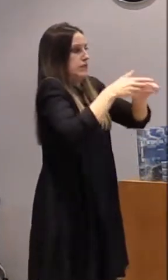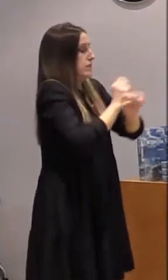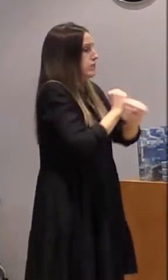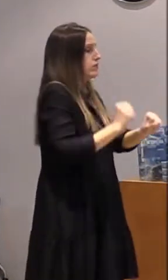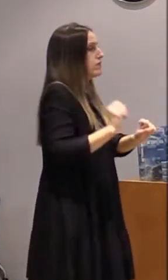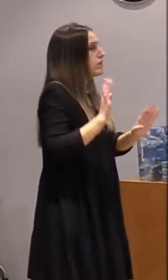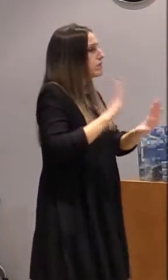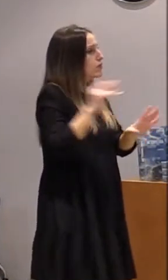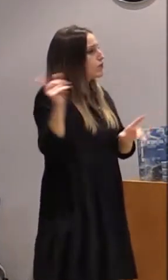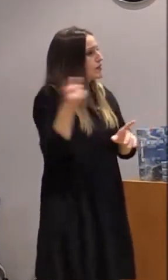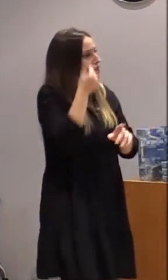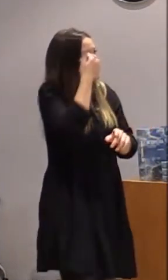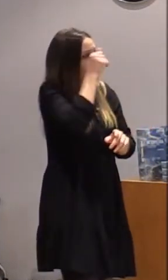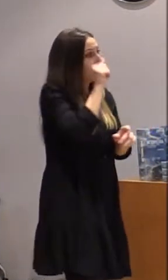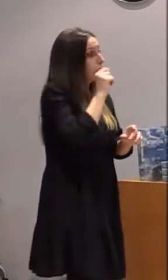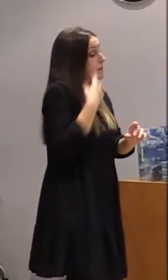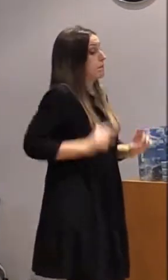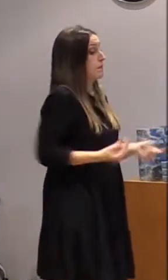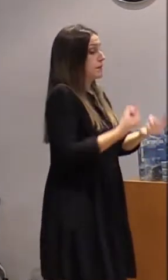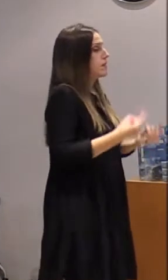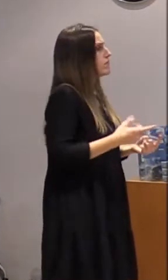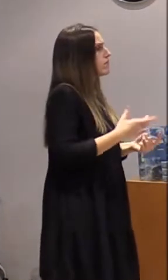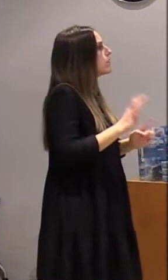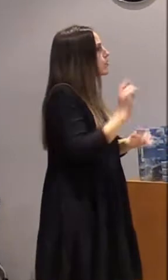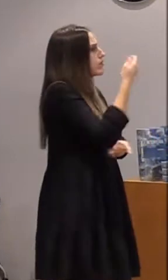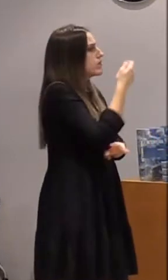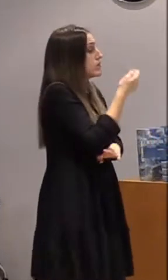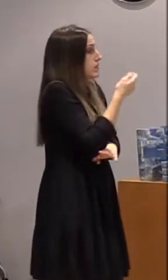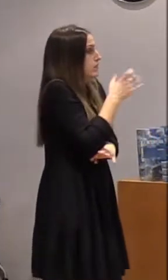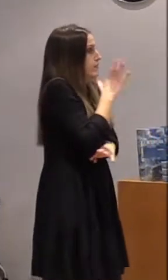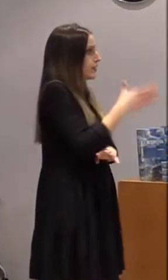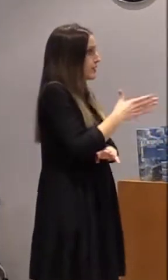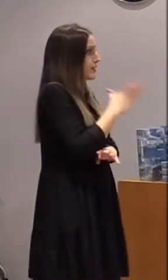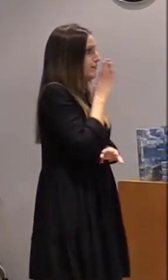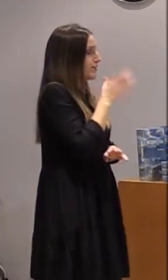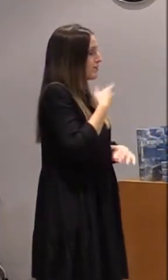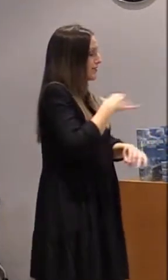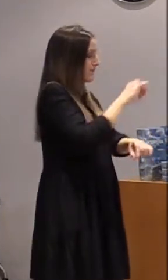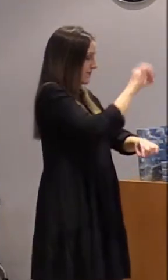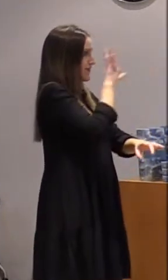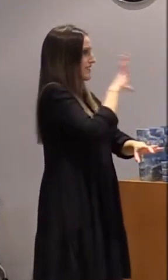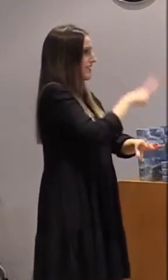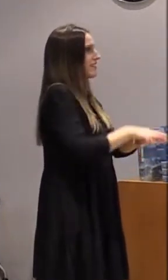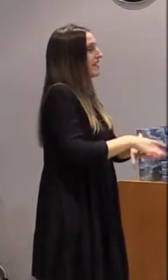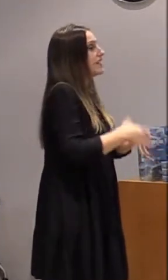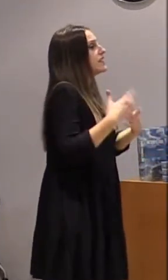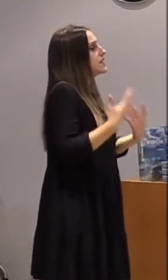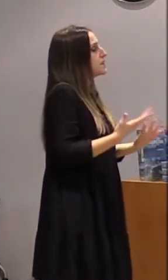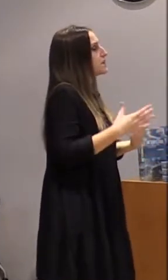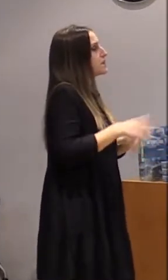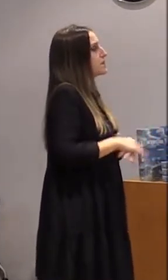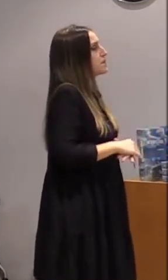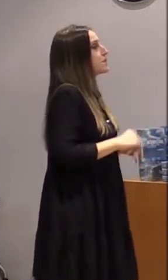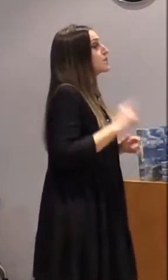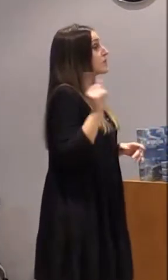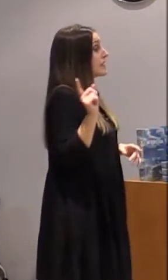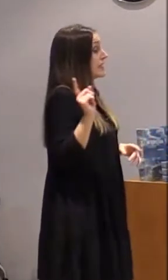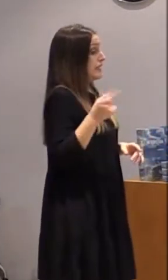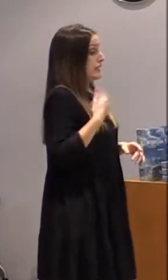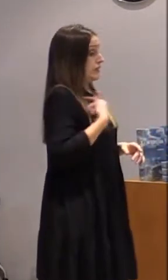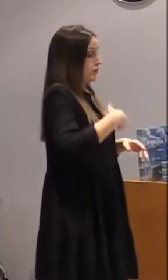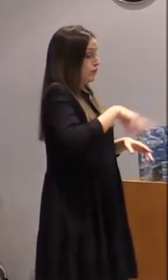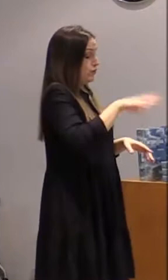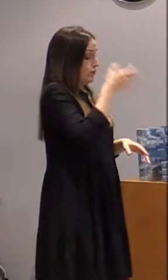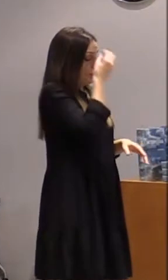lo consigue. ¿Y por qué lo consigue? Por una absoluta genialidad. Y es que él, en su concepción y